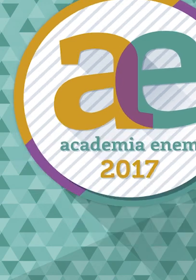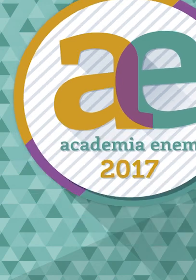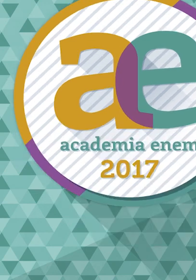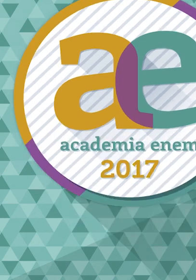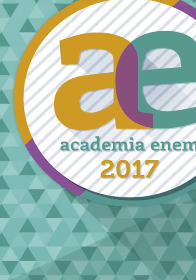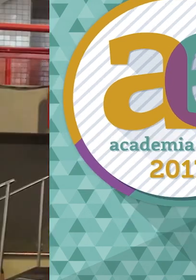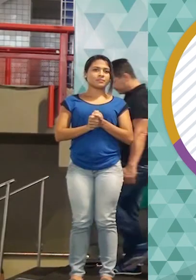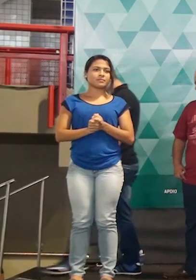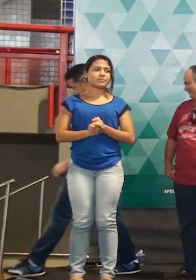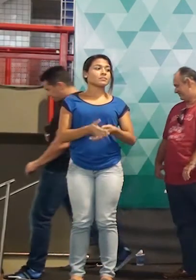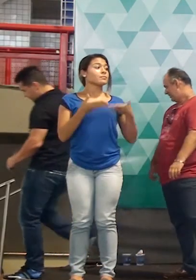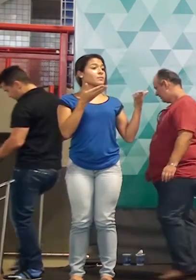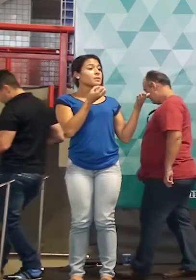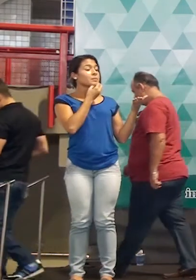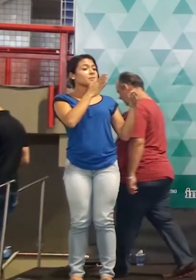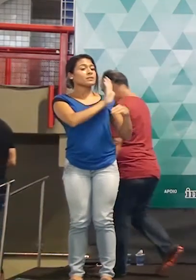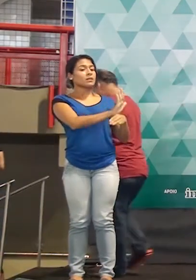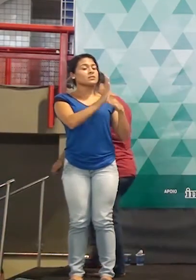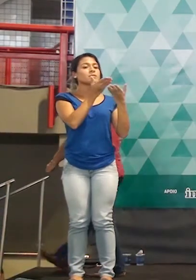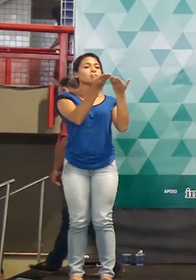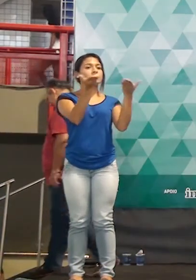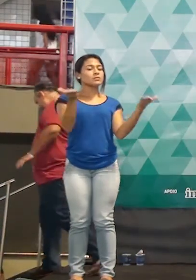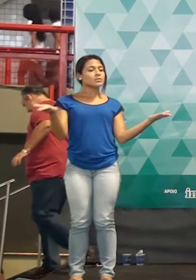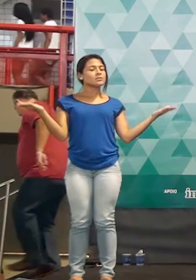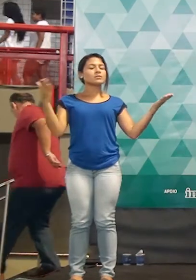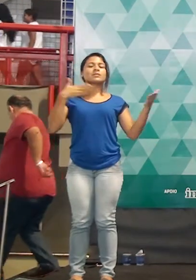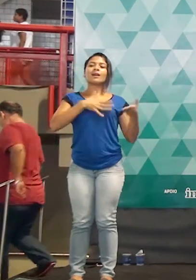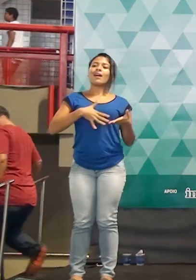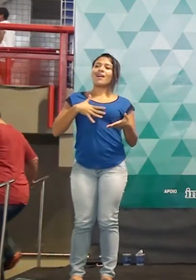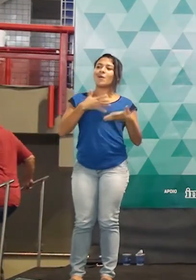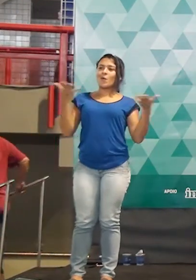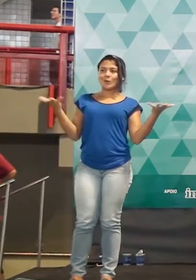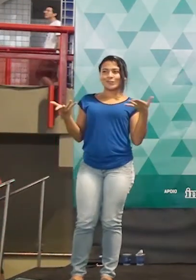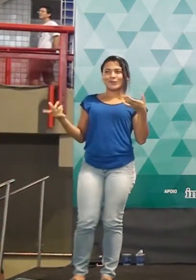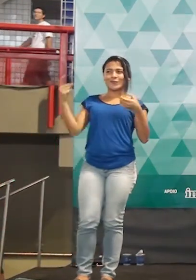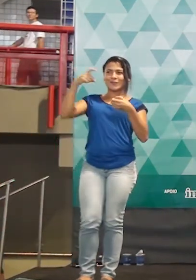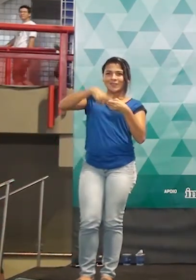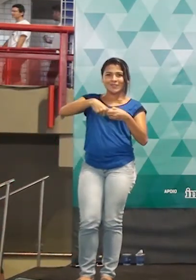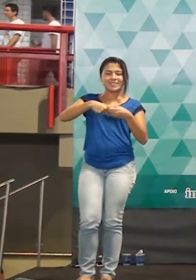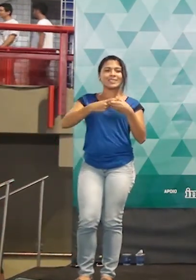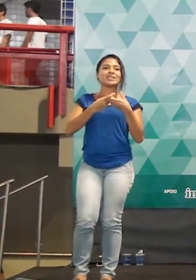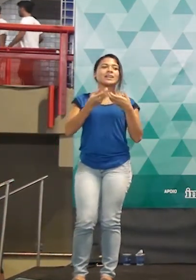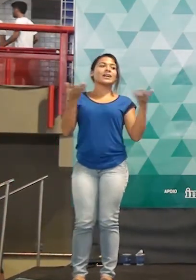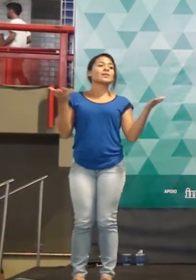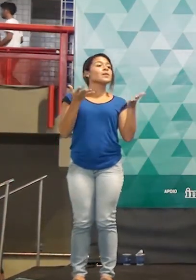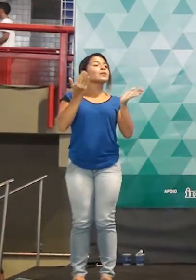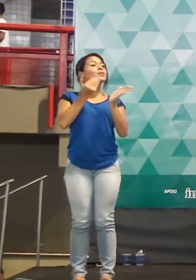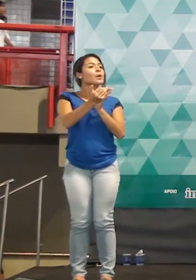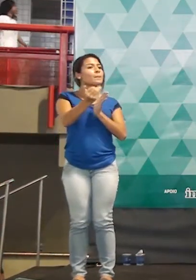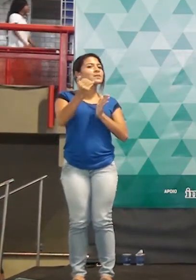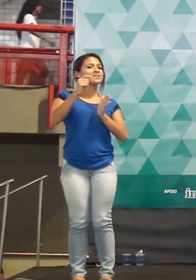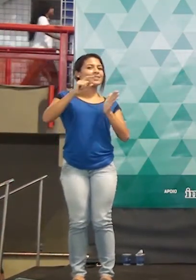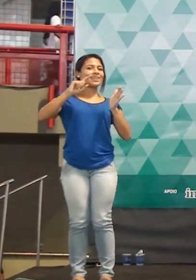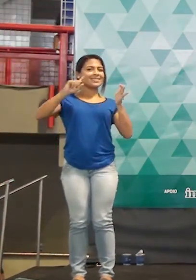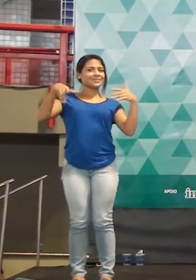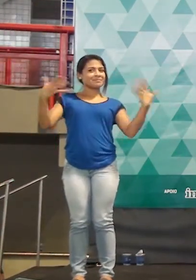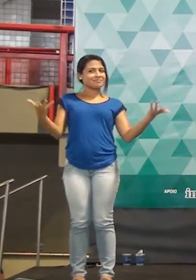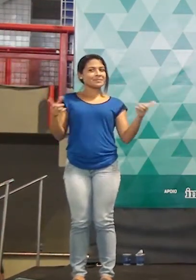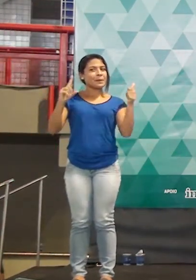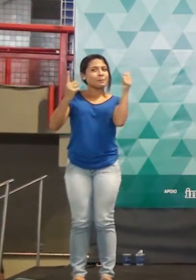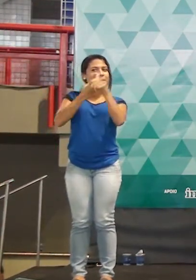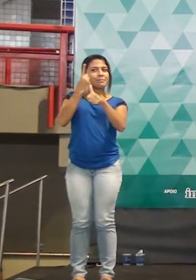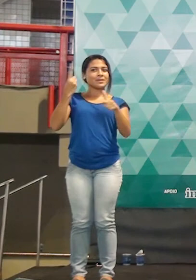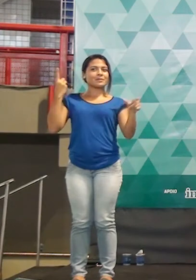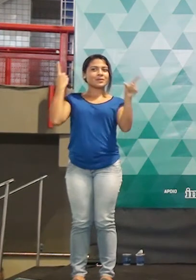Boa tarde a todos. É com muita alegria que eu estou de volta e nós vamos começar com esse primeiro encontro, deixando